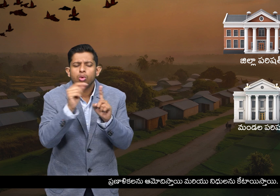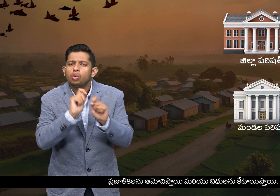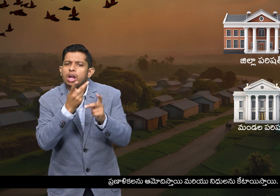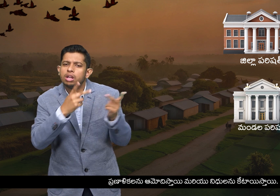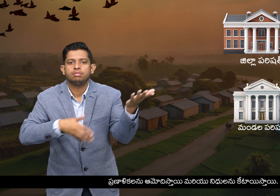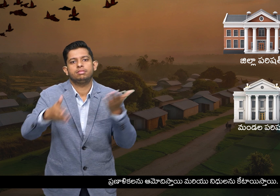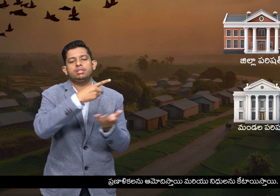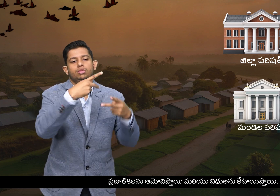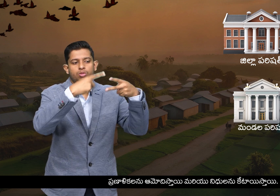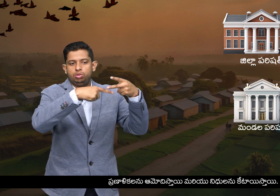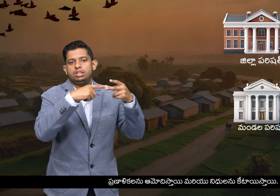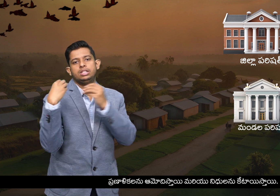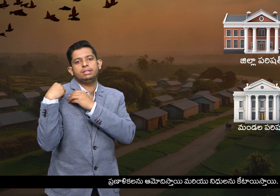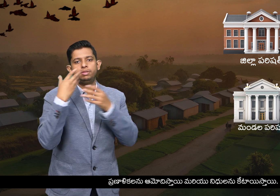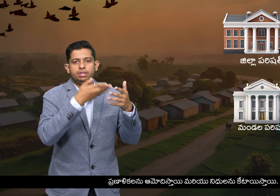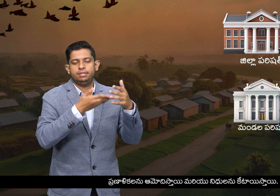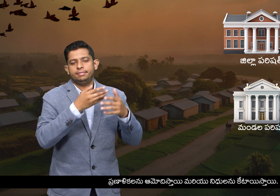కేటాయిస్తాయి.